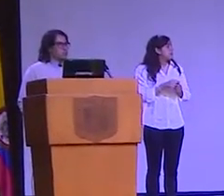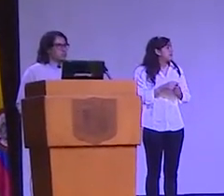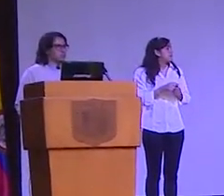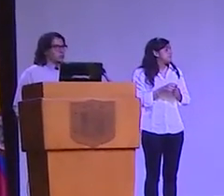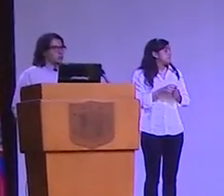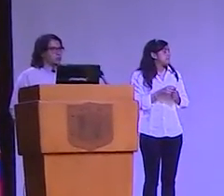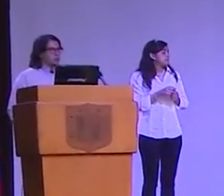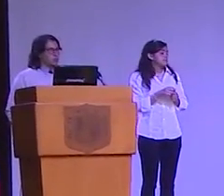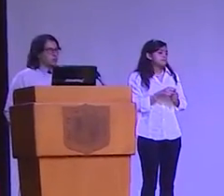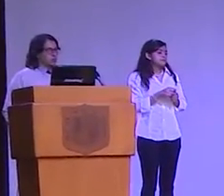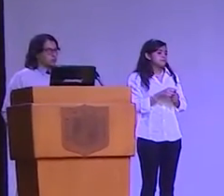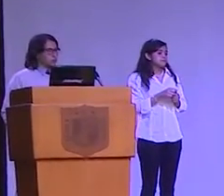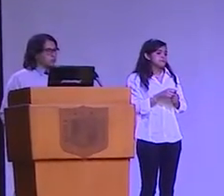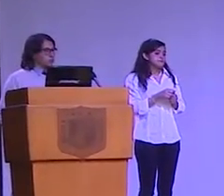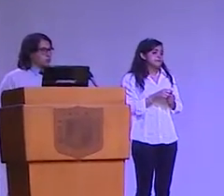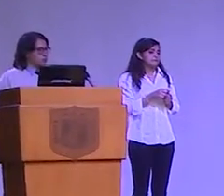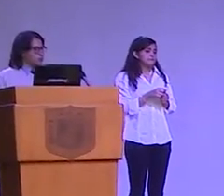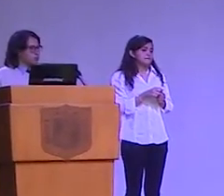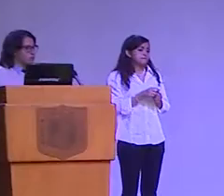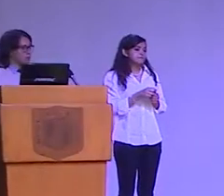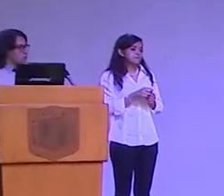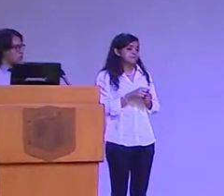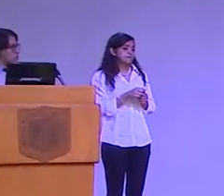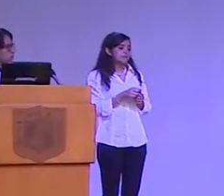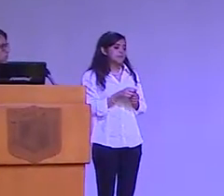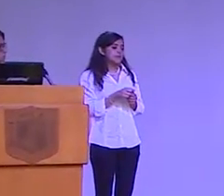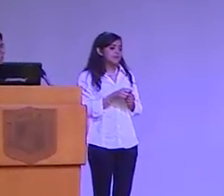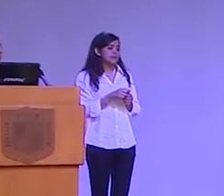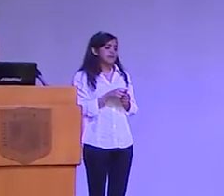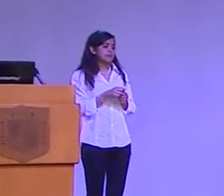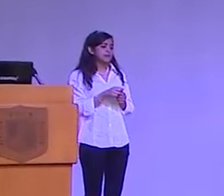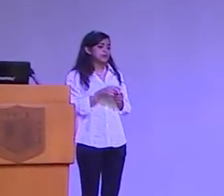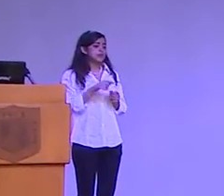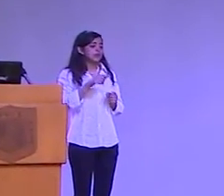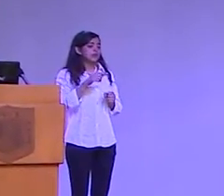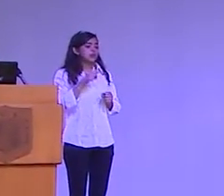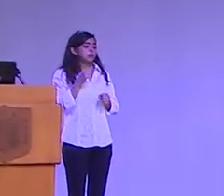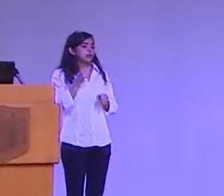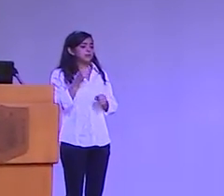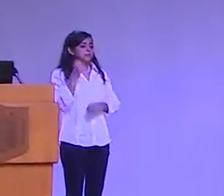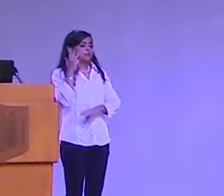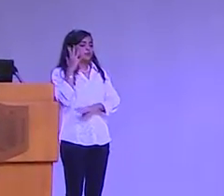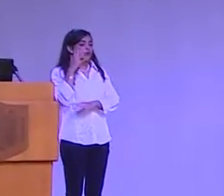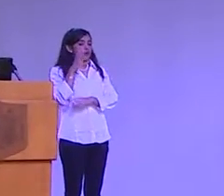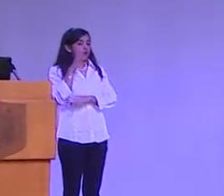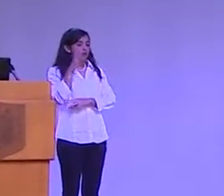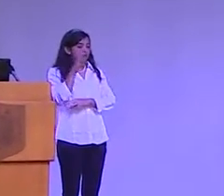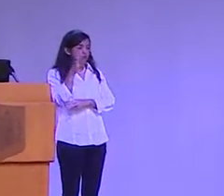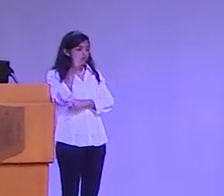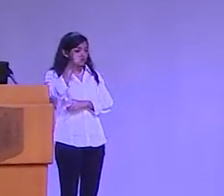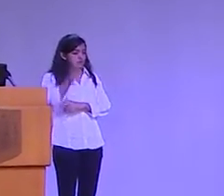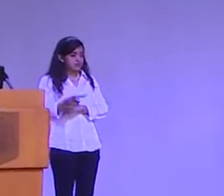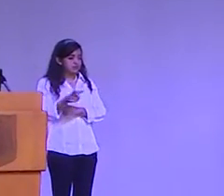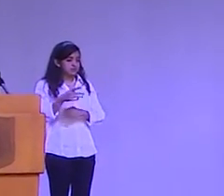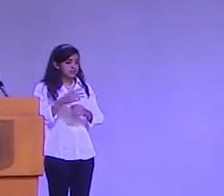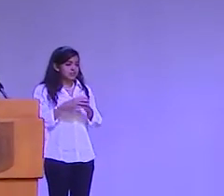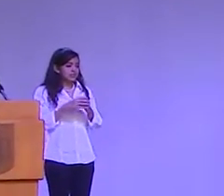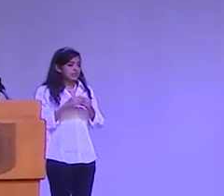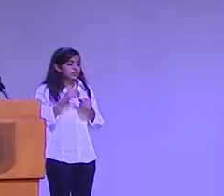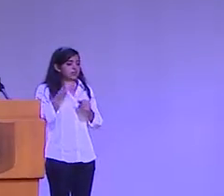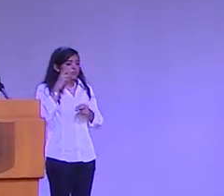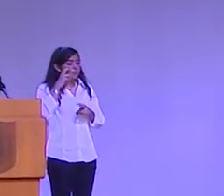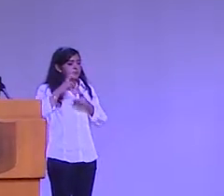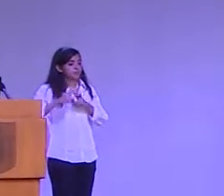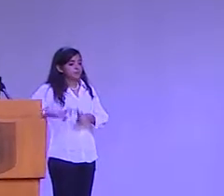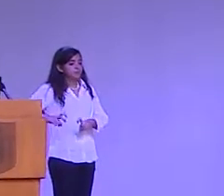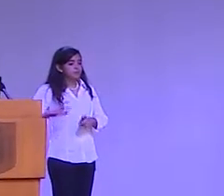con conferencistas que han empoderado a nivel nacional e internacional sus investigaciones en el campo de la inclusión